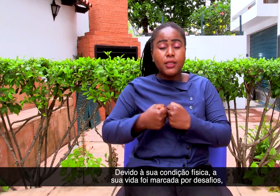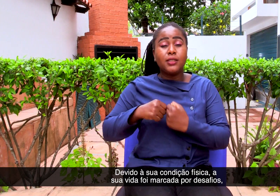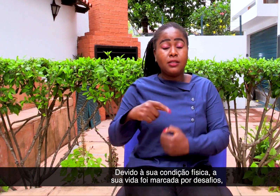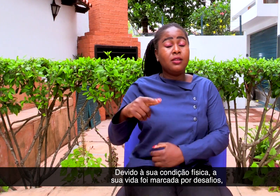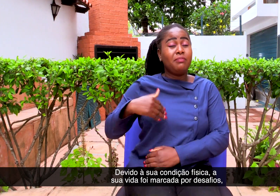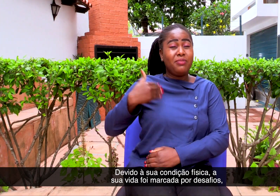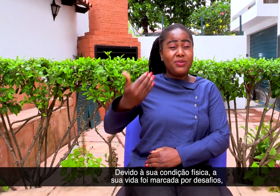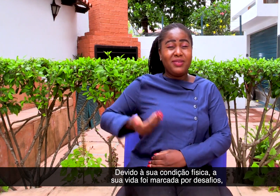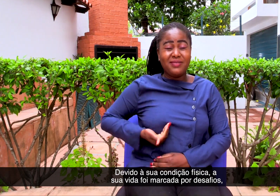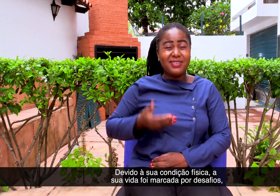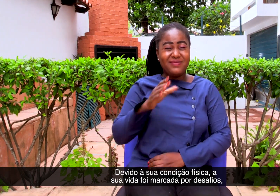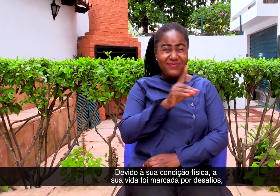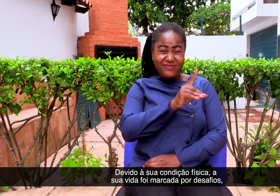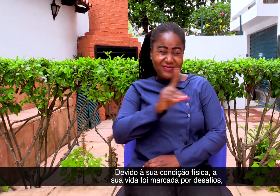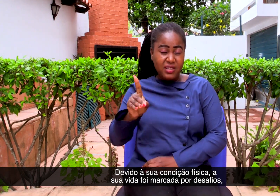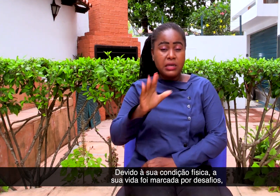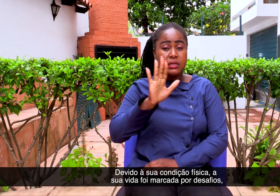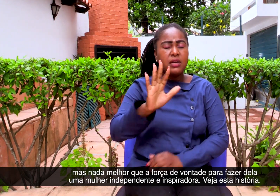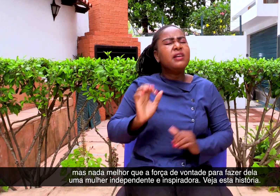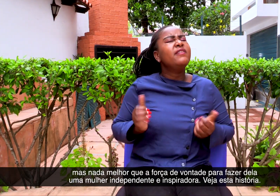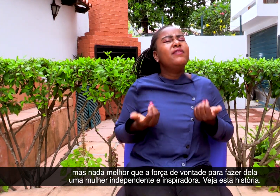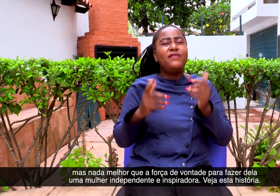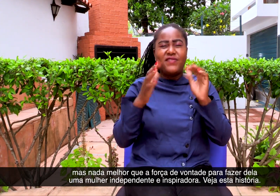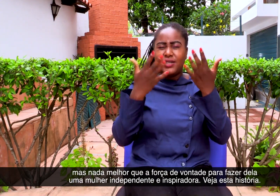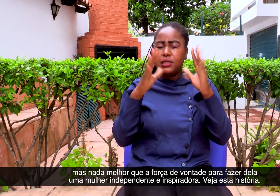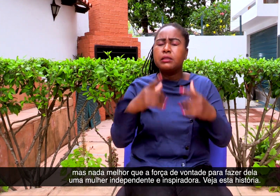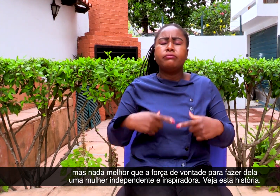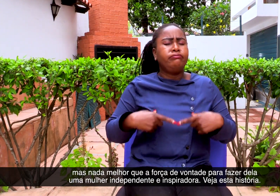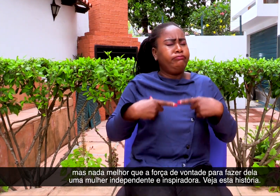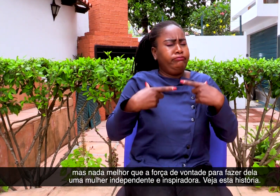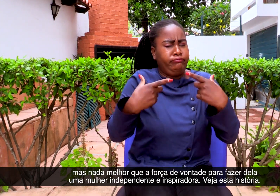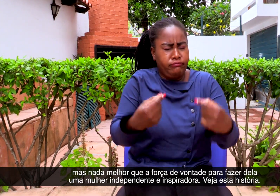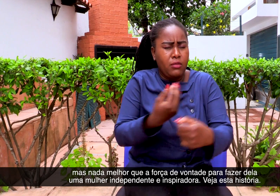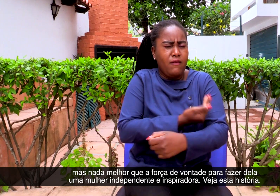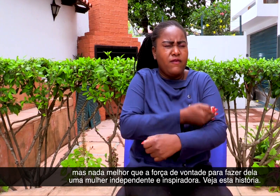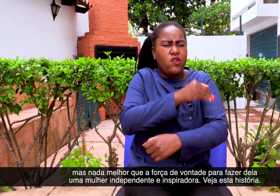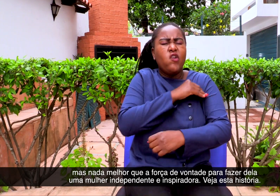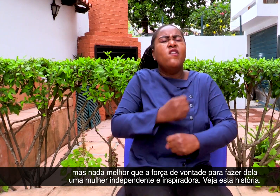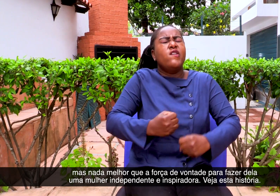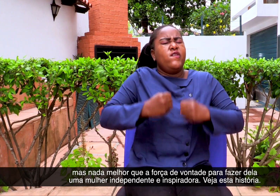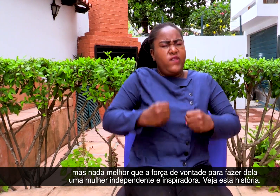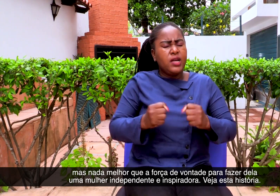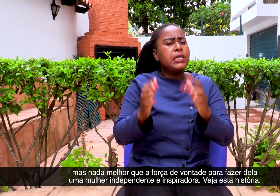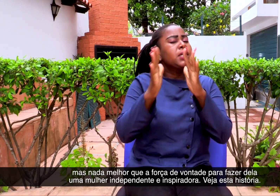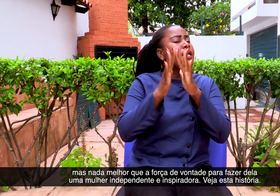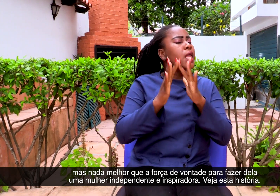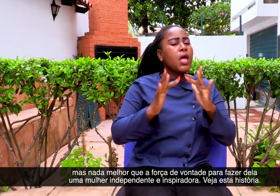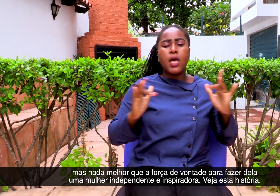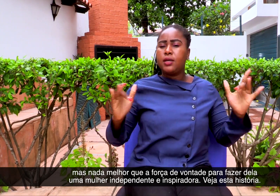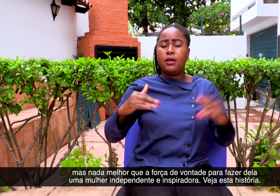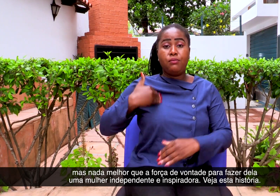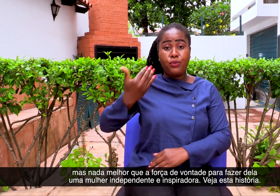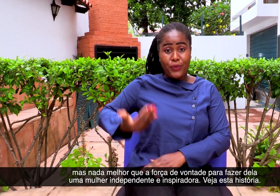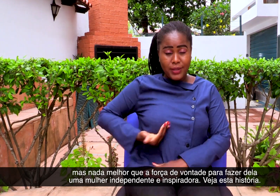a sua vida foi marcada por desafios, mas nada melhor que a força de vontade para fazer dela uma